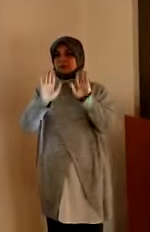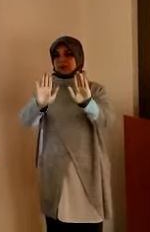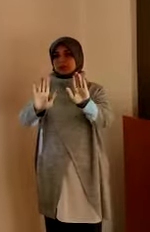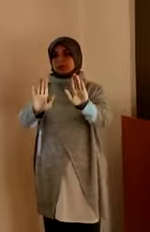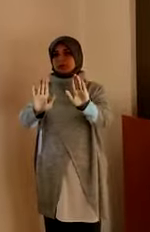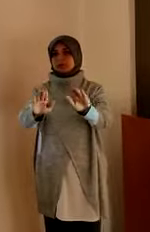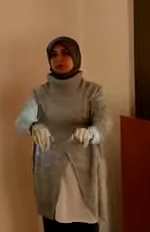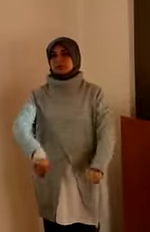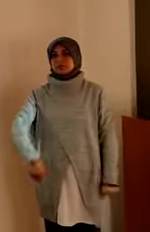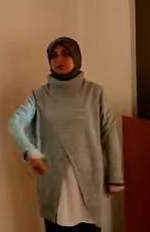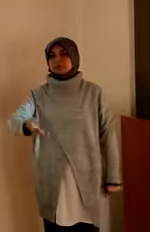itmek,